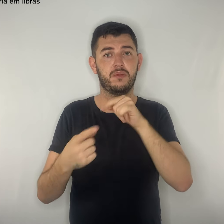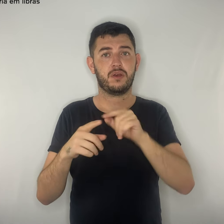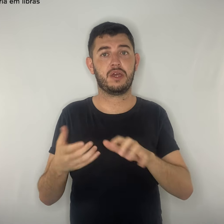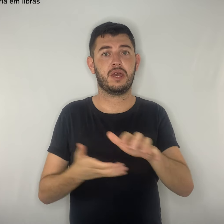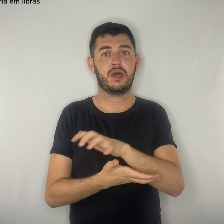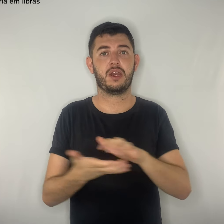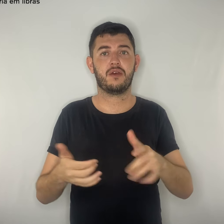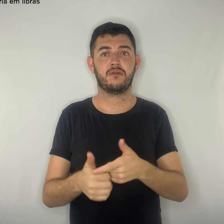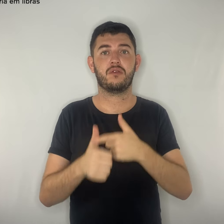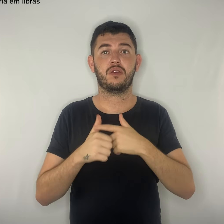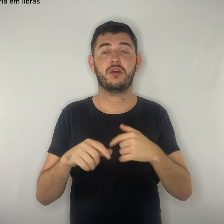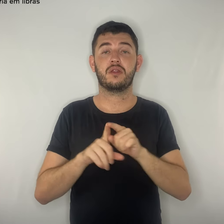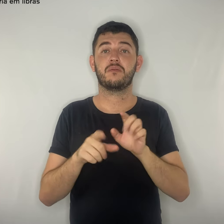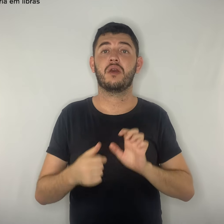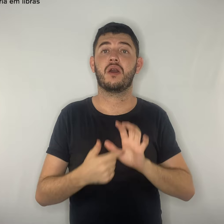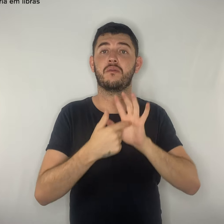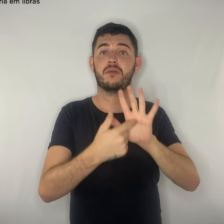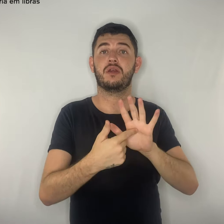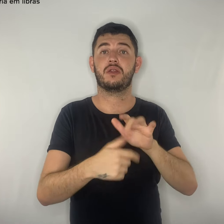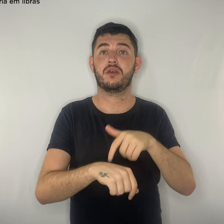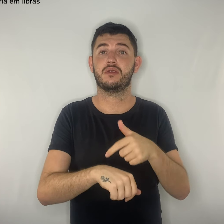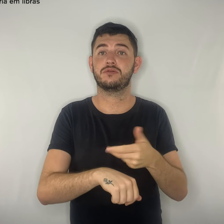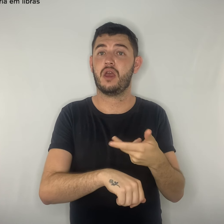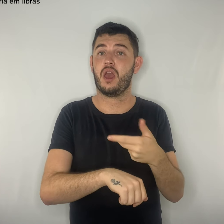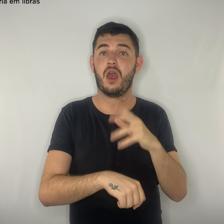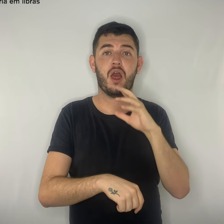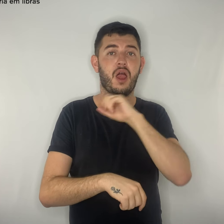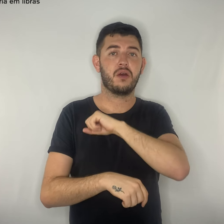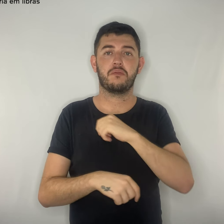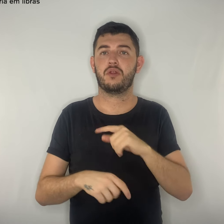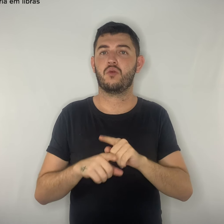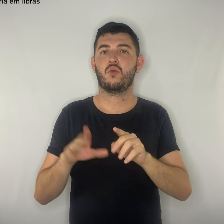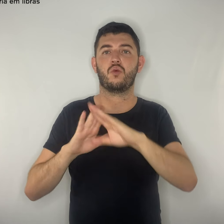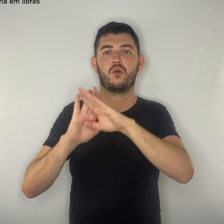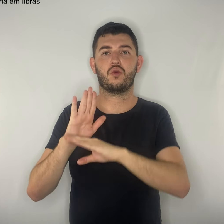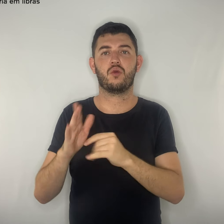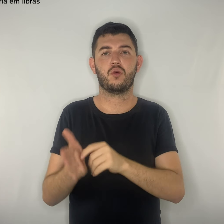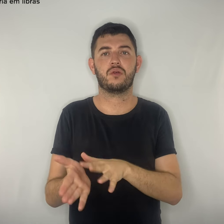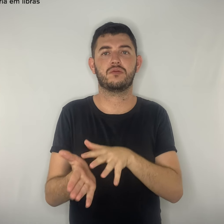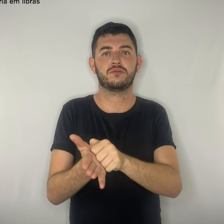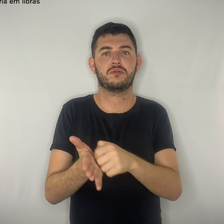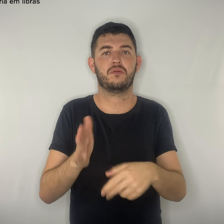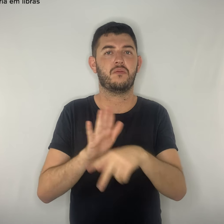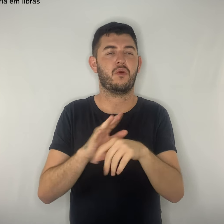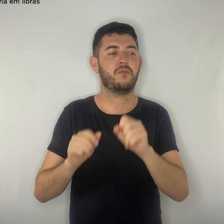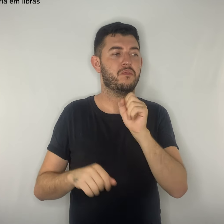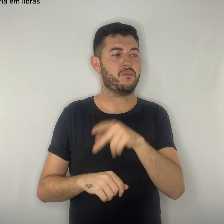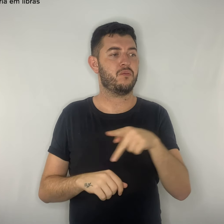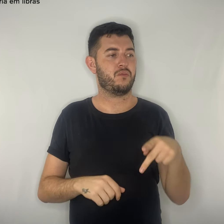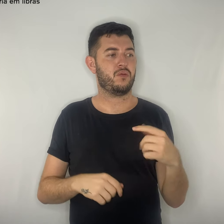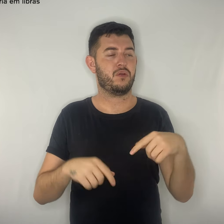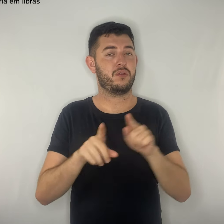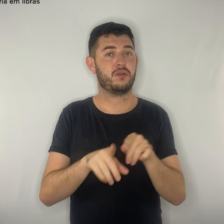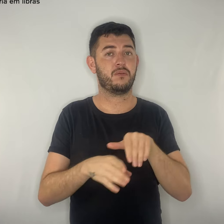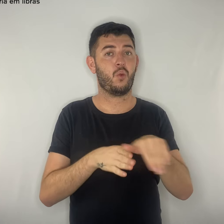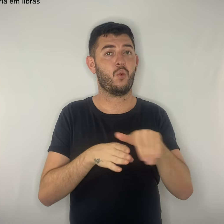e apresente urgentemente o cronograma de nomeações dos professores e adores